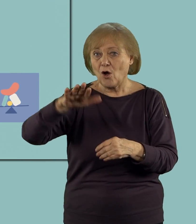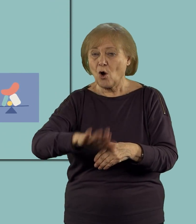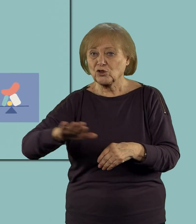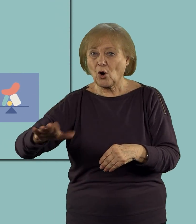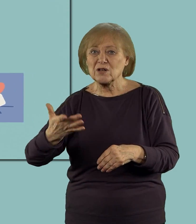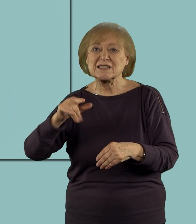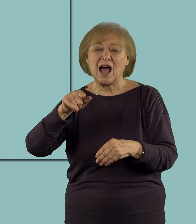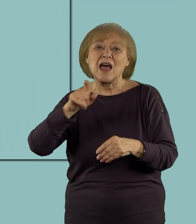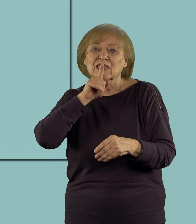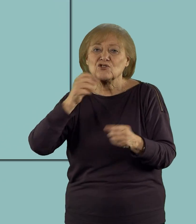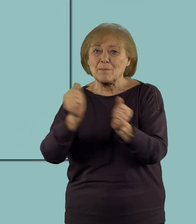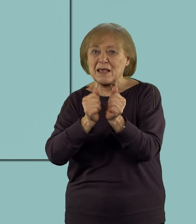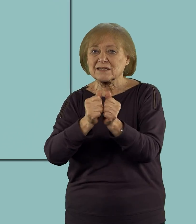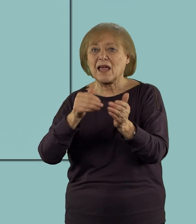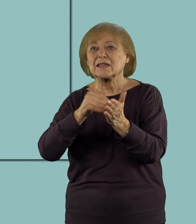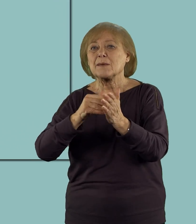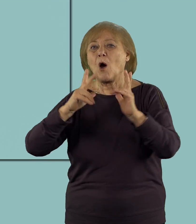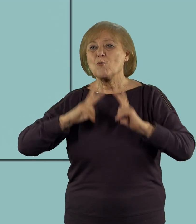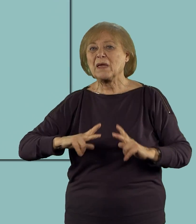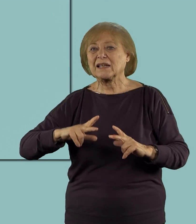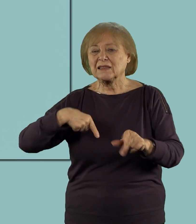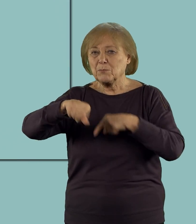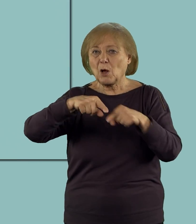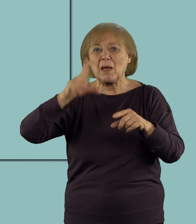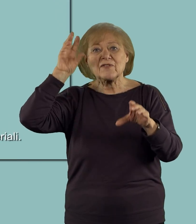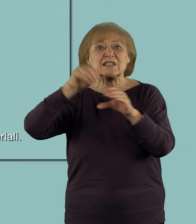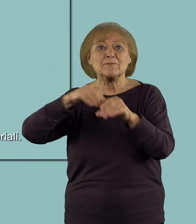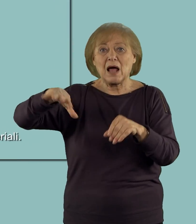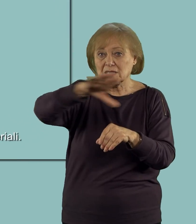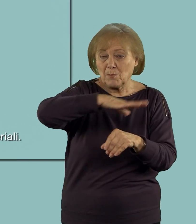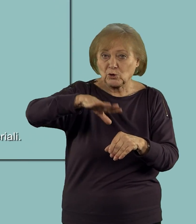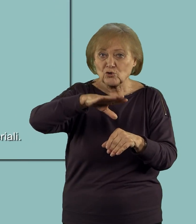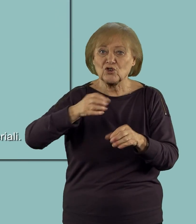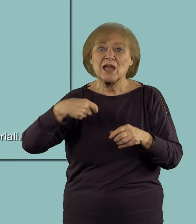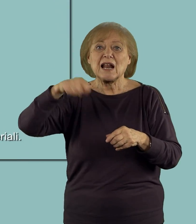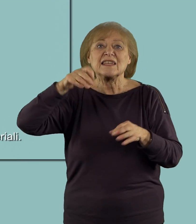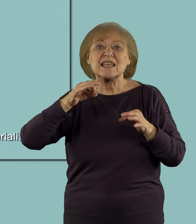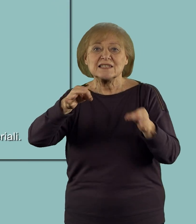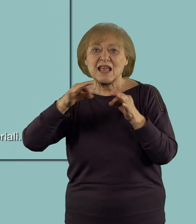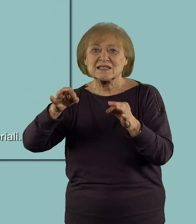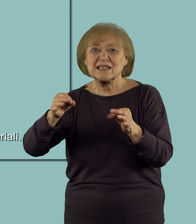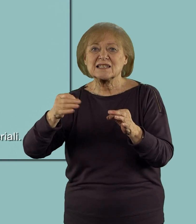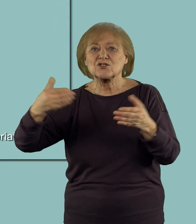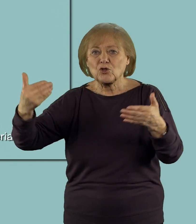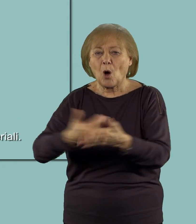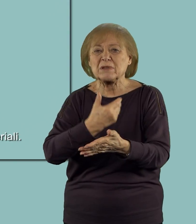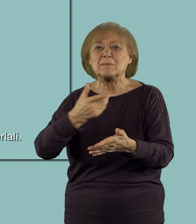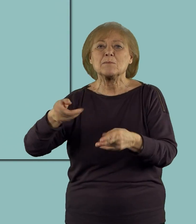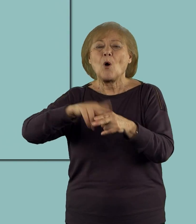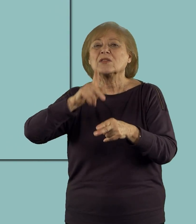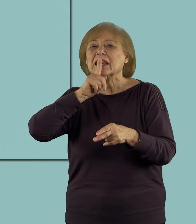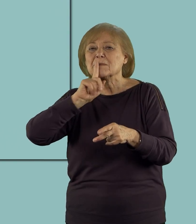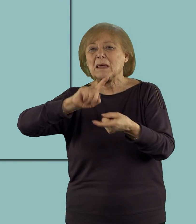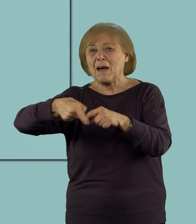Za tišja mesta je potrebno umiriti promet v stanovanjskih območjih ter graditi ceste s sodobnimi, tišjimi